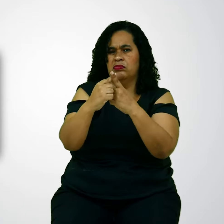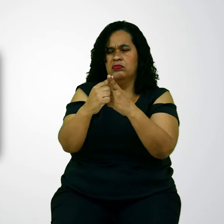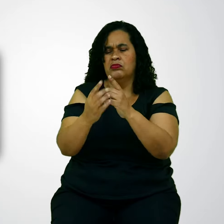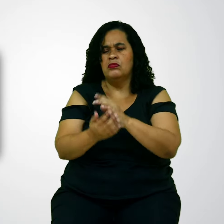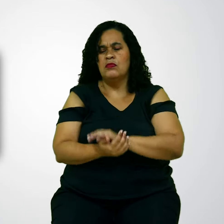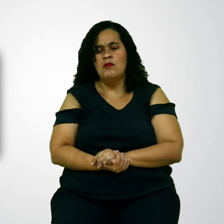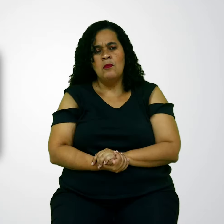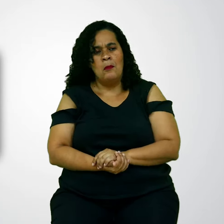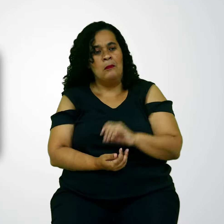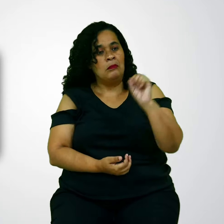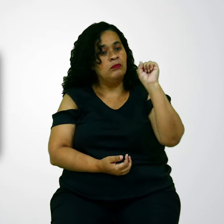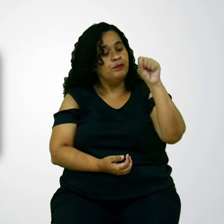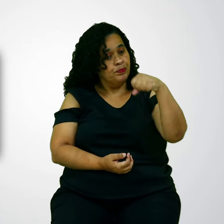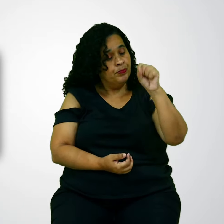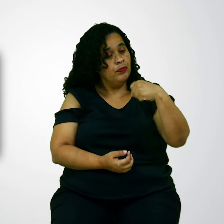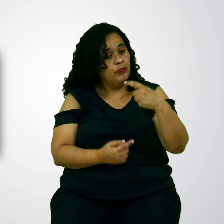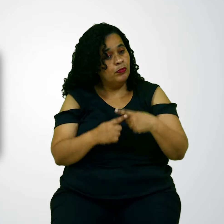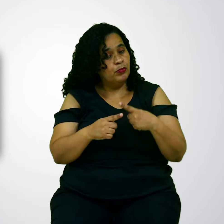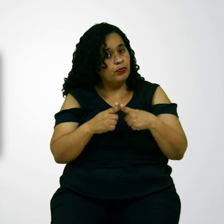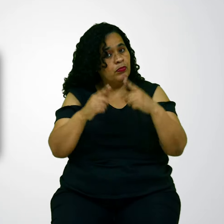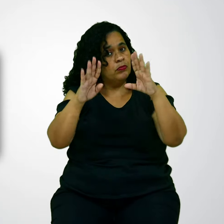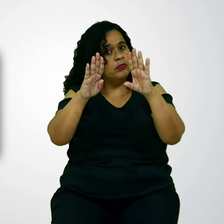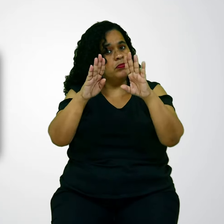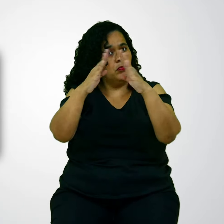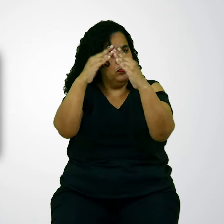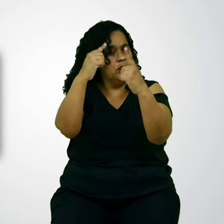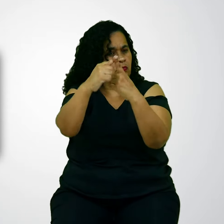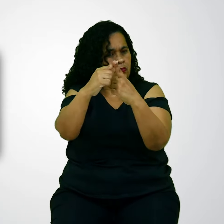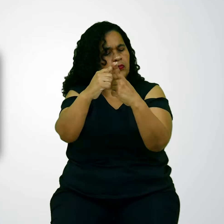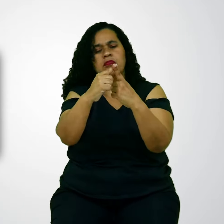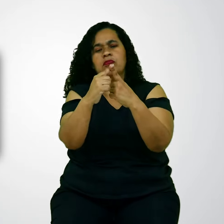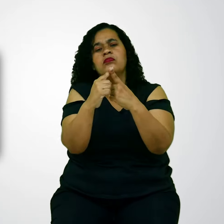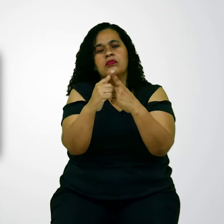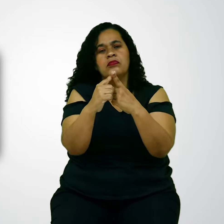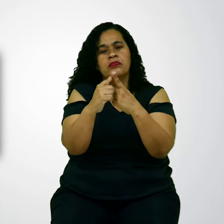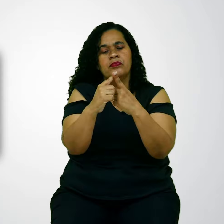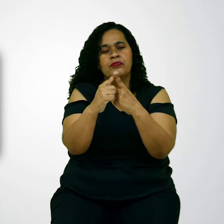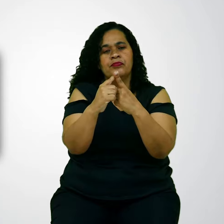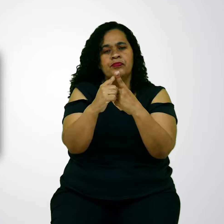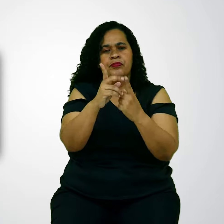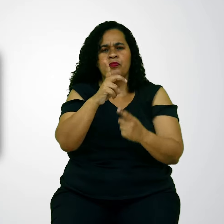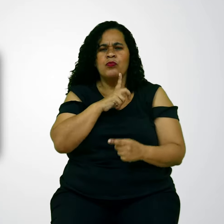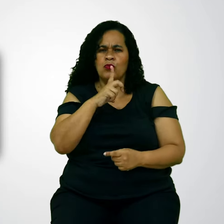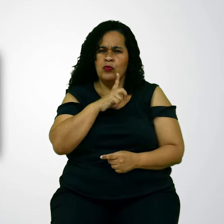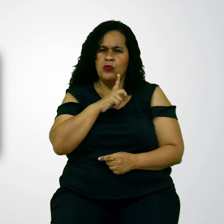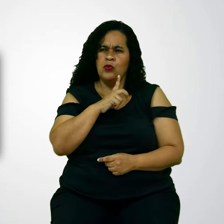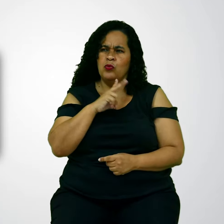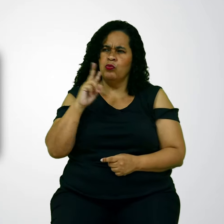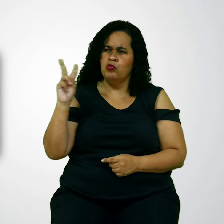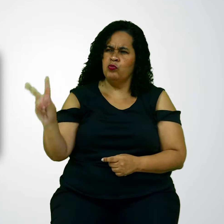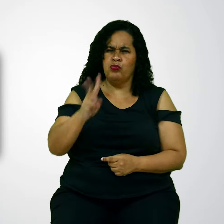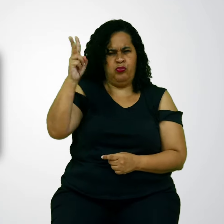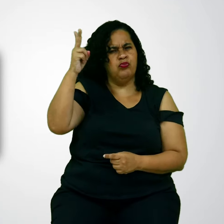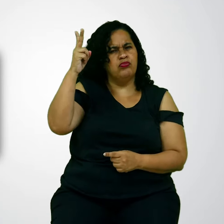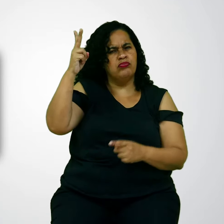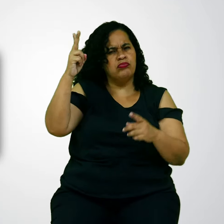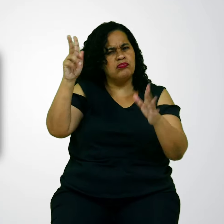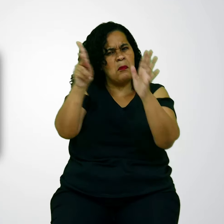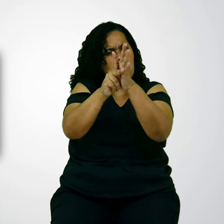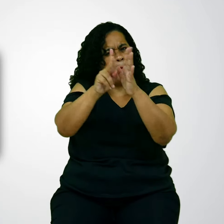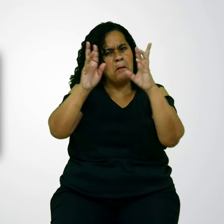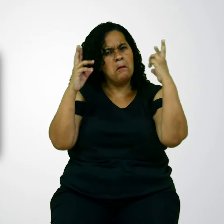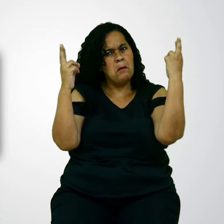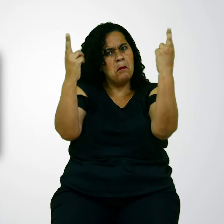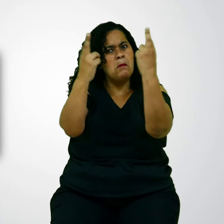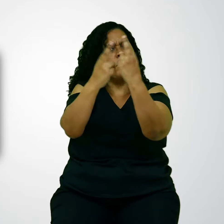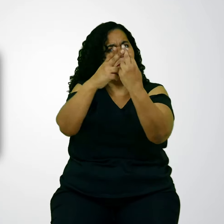a igreja é essa expressão, ela detém alguns valores do reino, a expressão